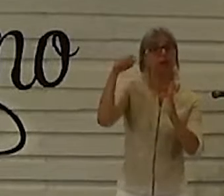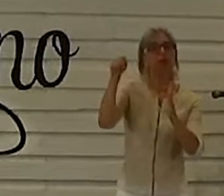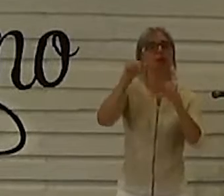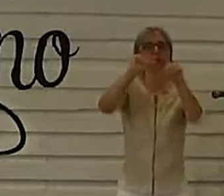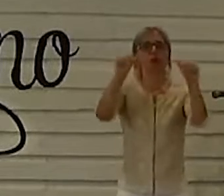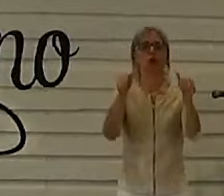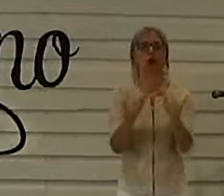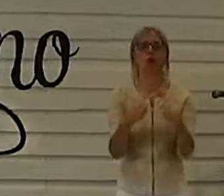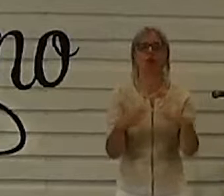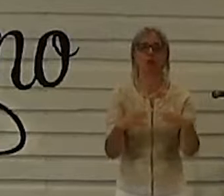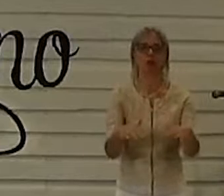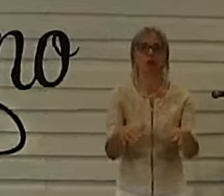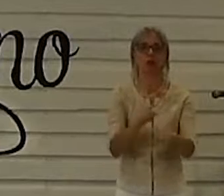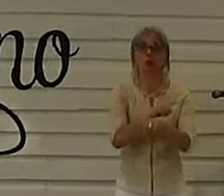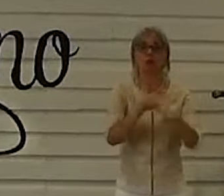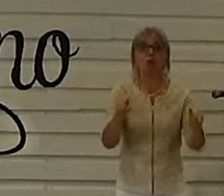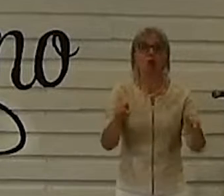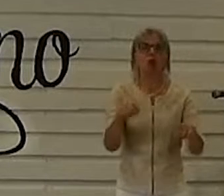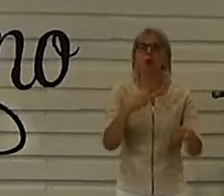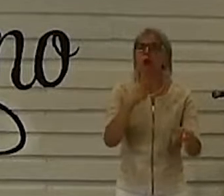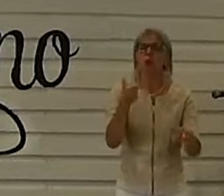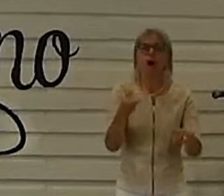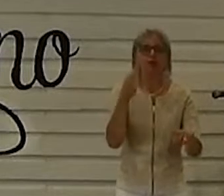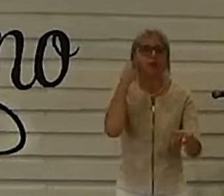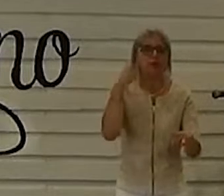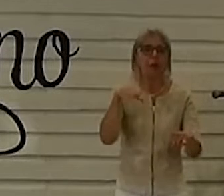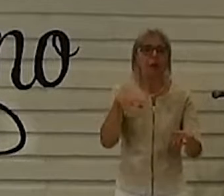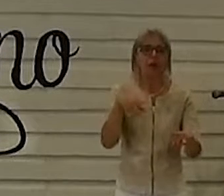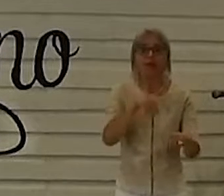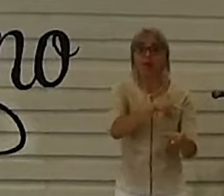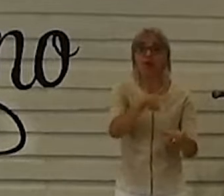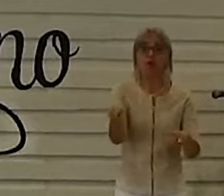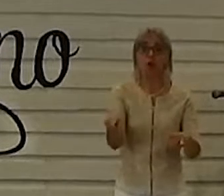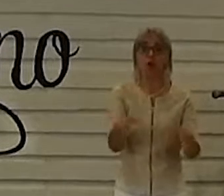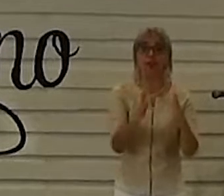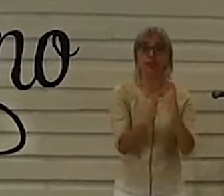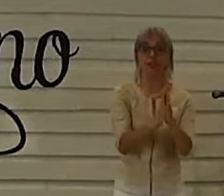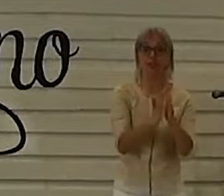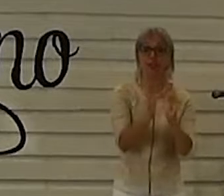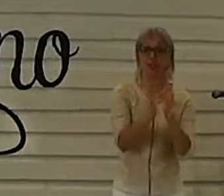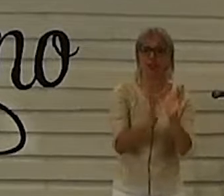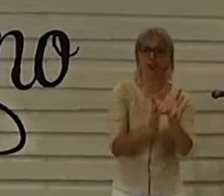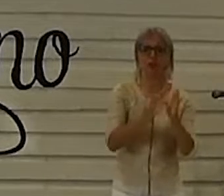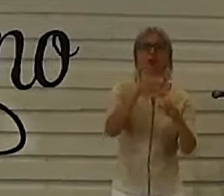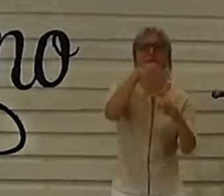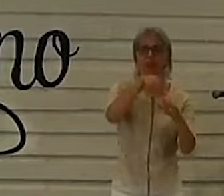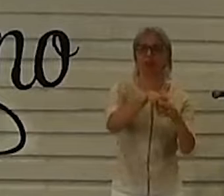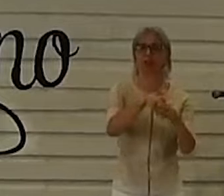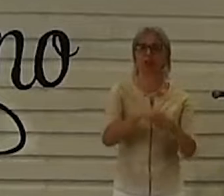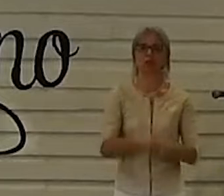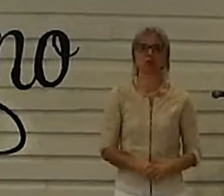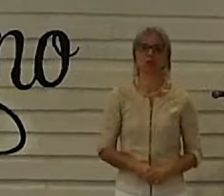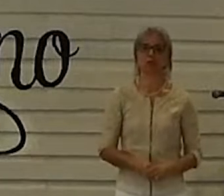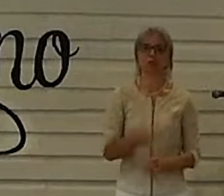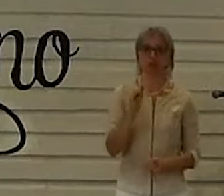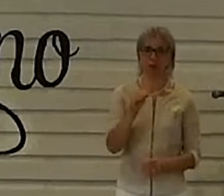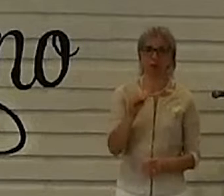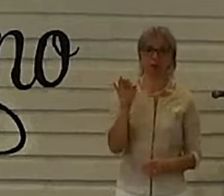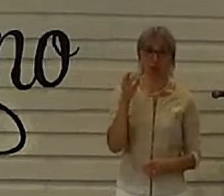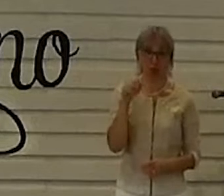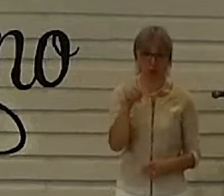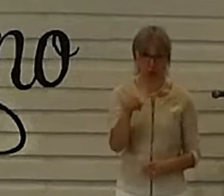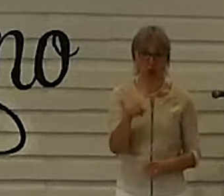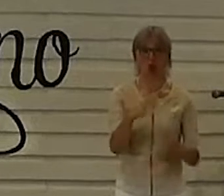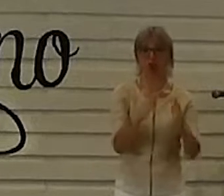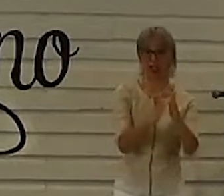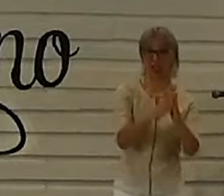Quanti sanno di far parte della chiesa di Gesù Cristo? Ora, se tu fai parte della chiesa di Gesù Cristo e io faccio